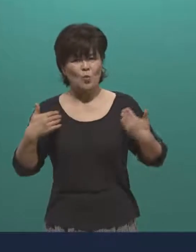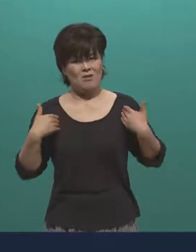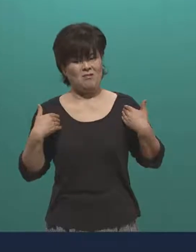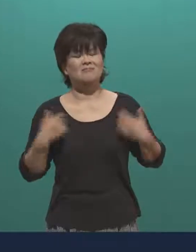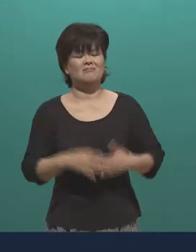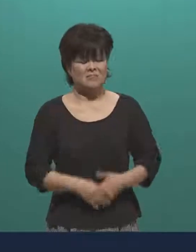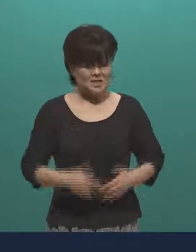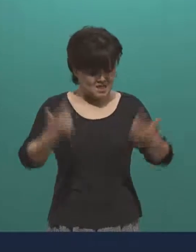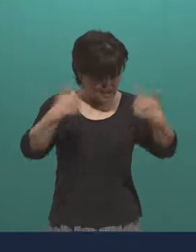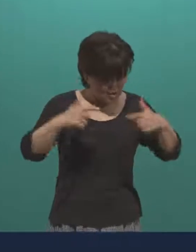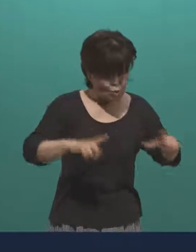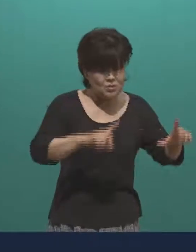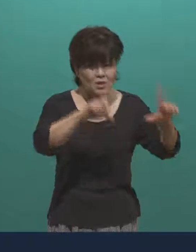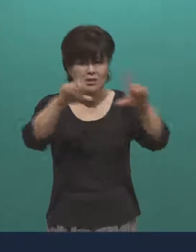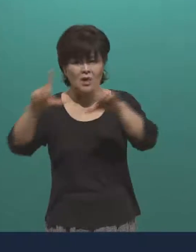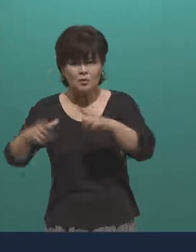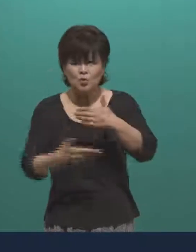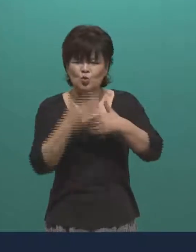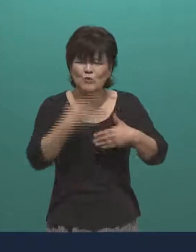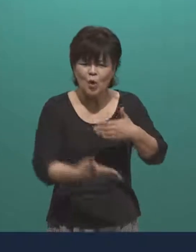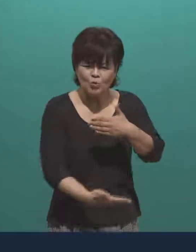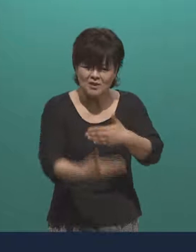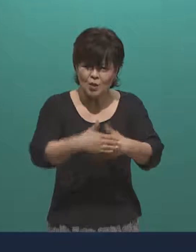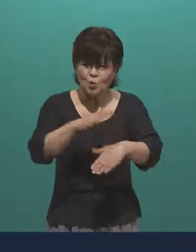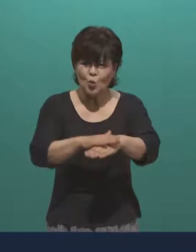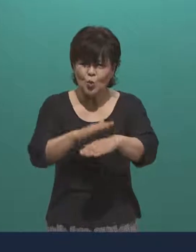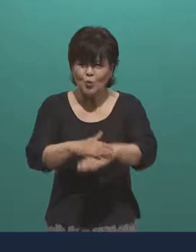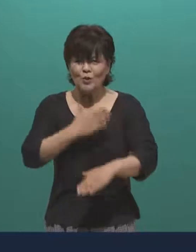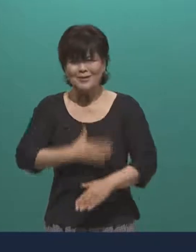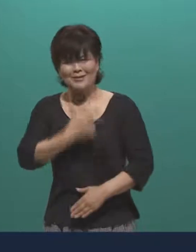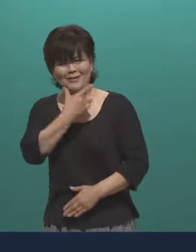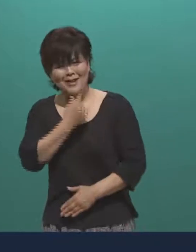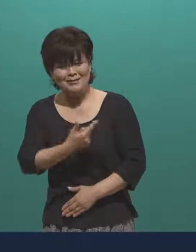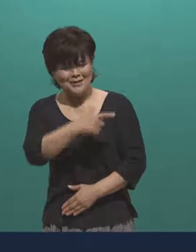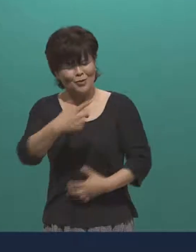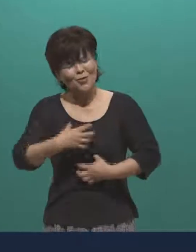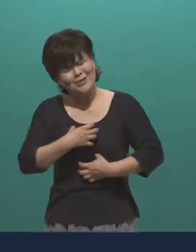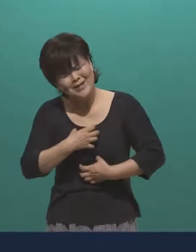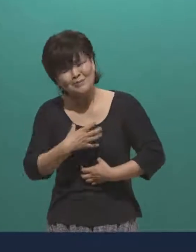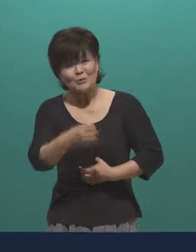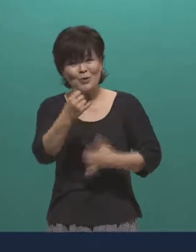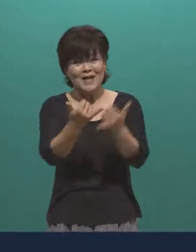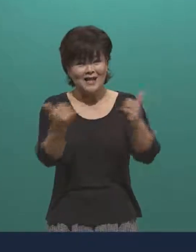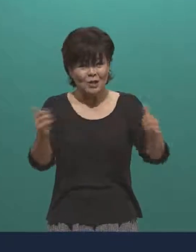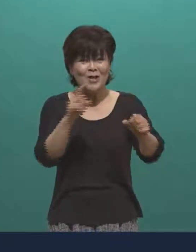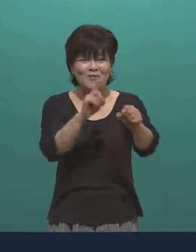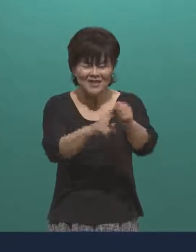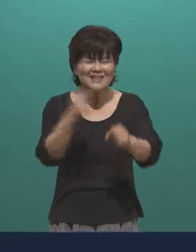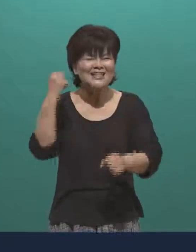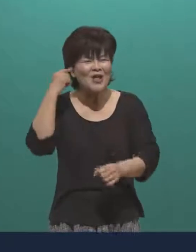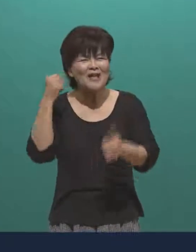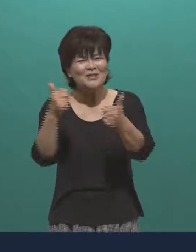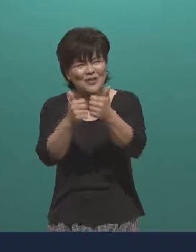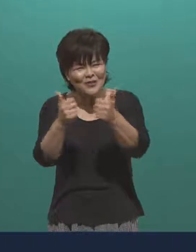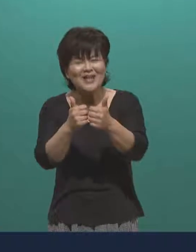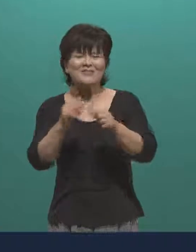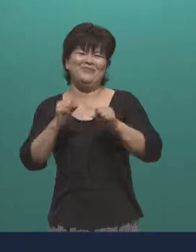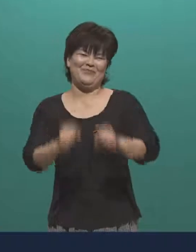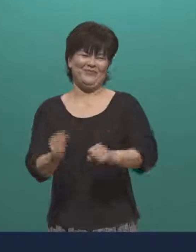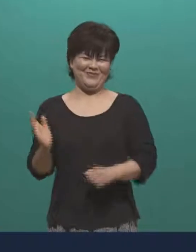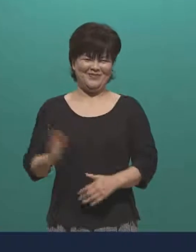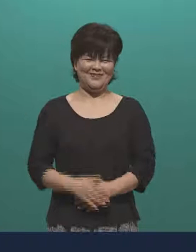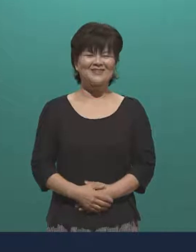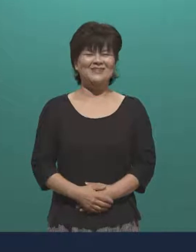の補聴器を選べばいいかわからない、日常生活の不便さを補う方法を知りたいなどの悩みをお持ちの方の